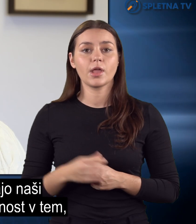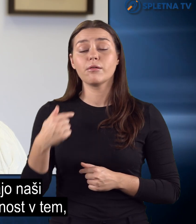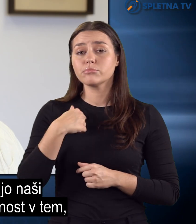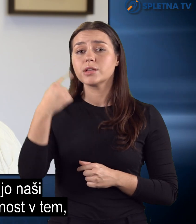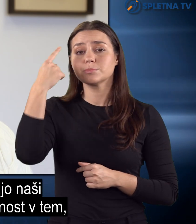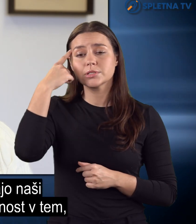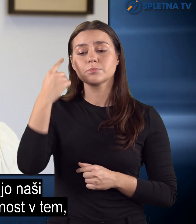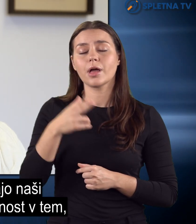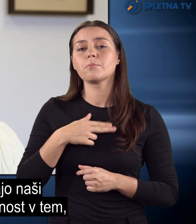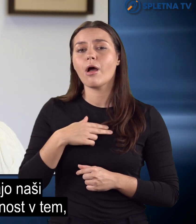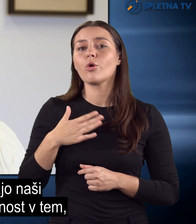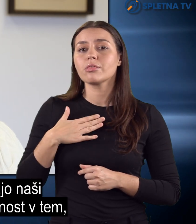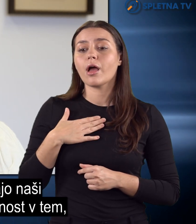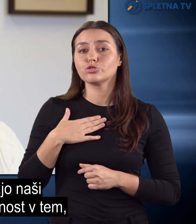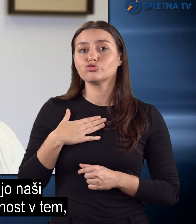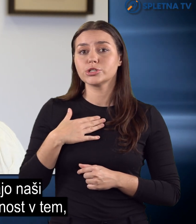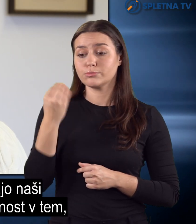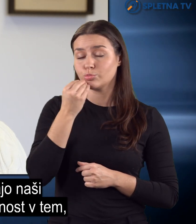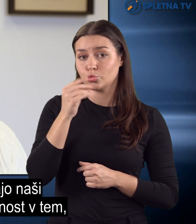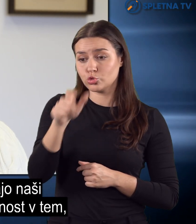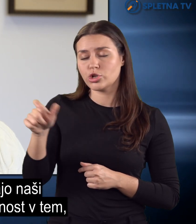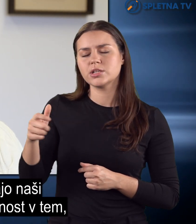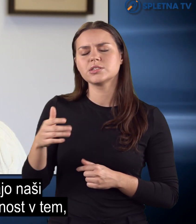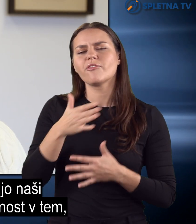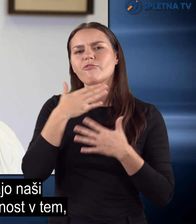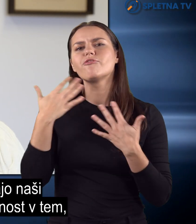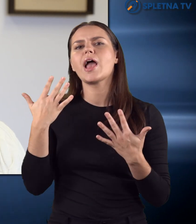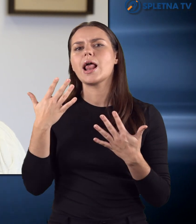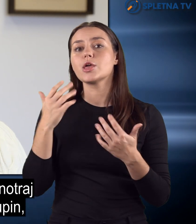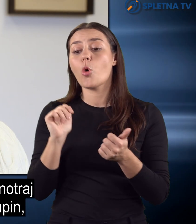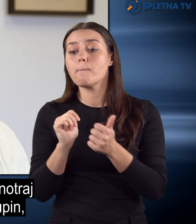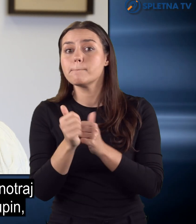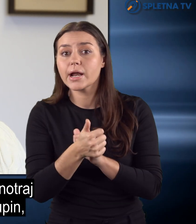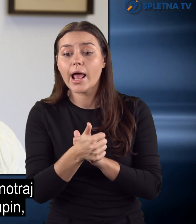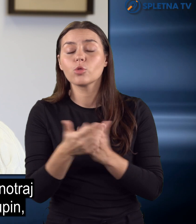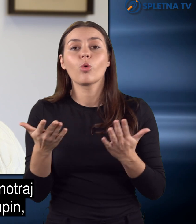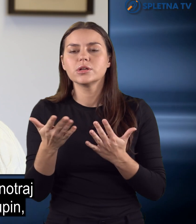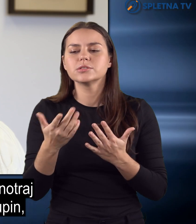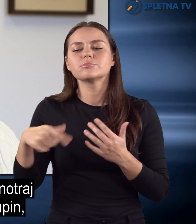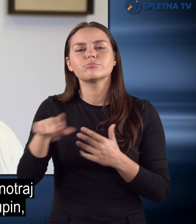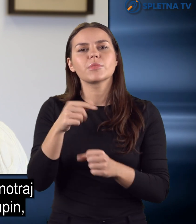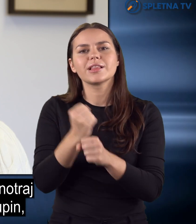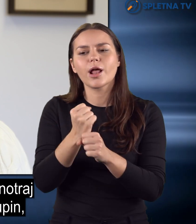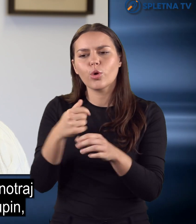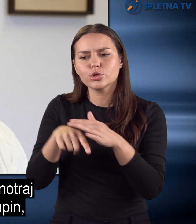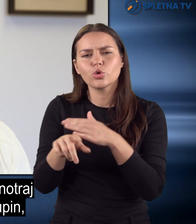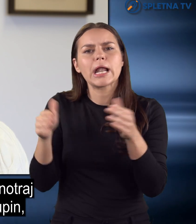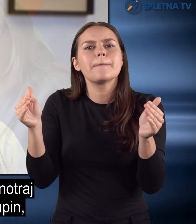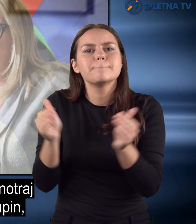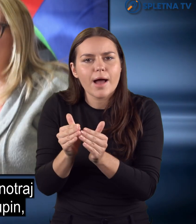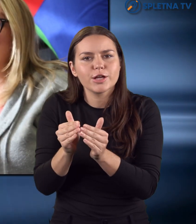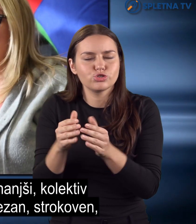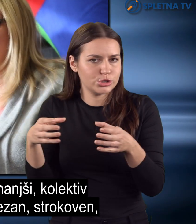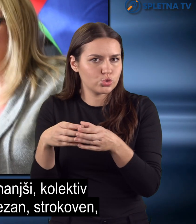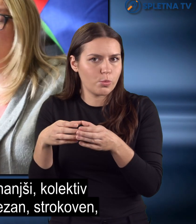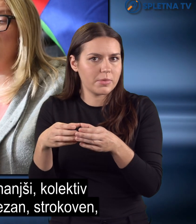Jaz mislim, da imajo naši učenci veliko prednost v tem, da delujejo znotraj manjših